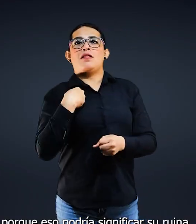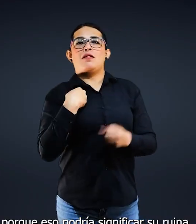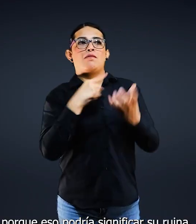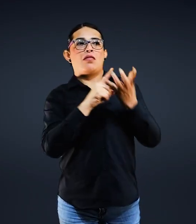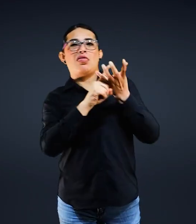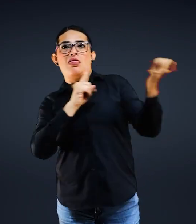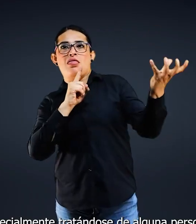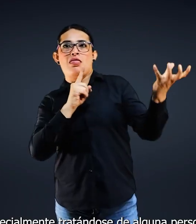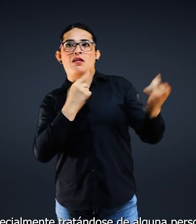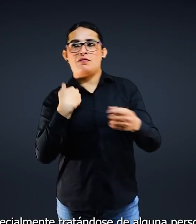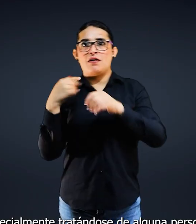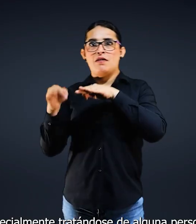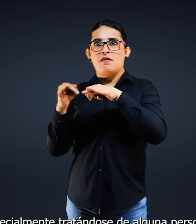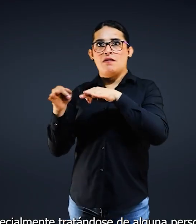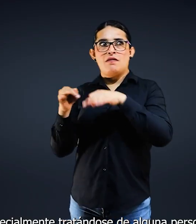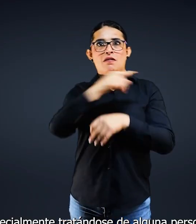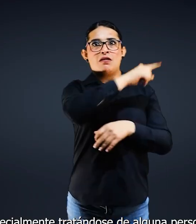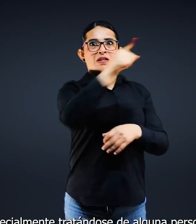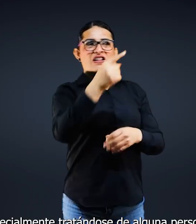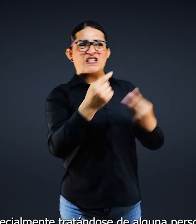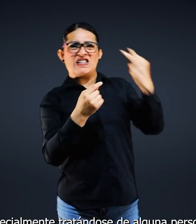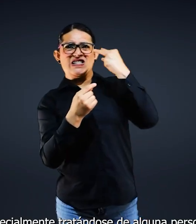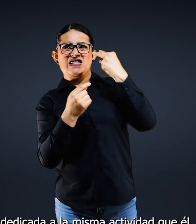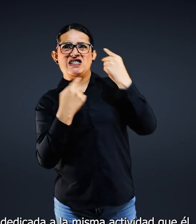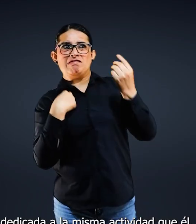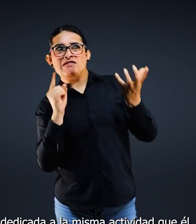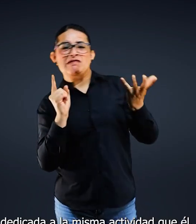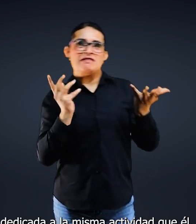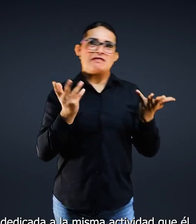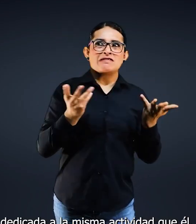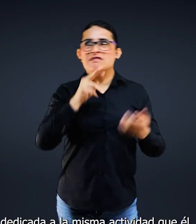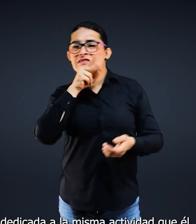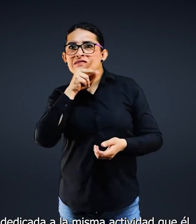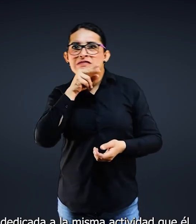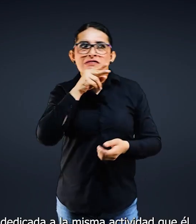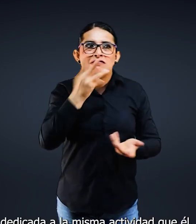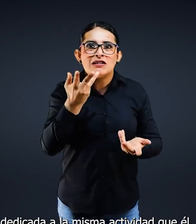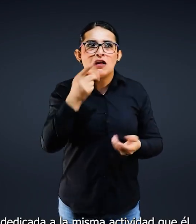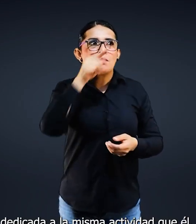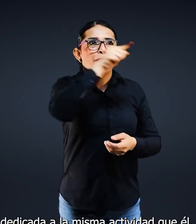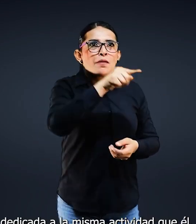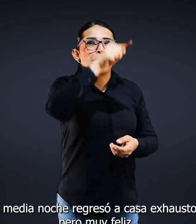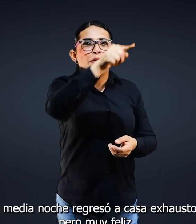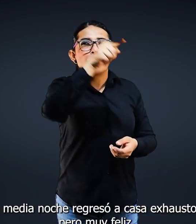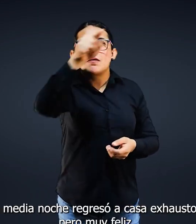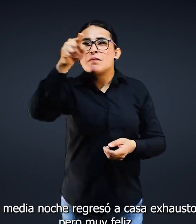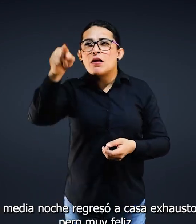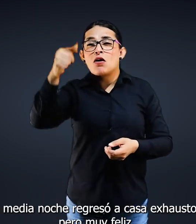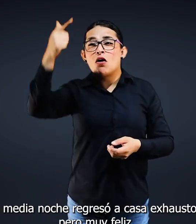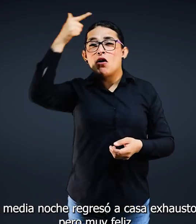ruina, especialmente tratándose de alguna persona dedicada a la misma actividad que él. A medianoche regresó a